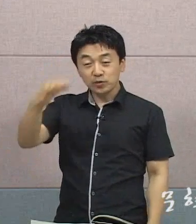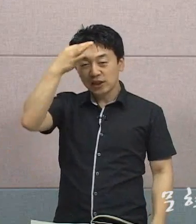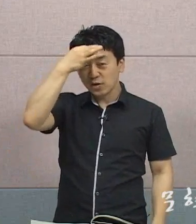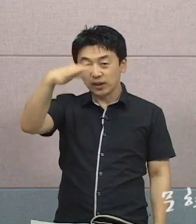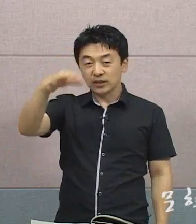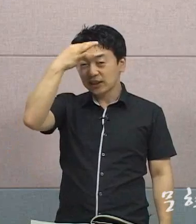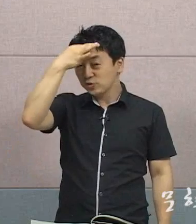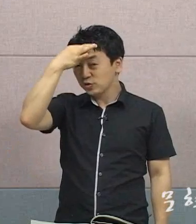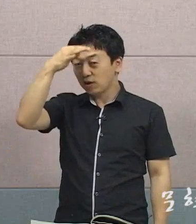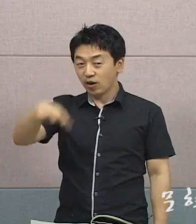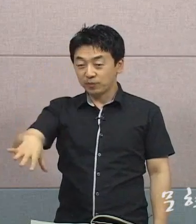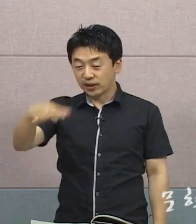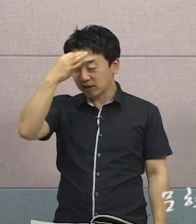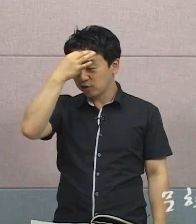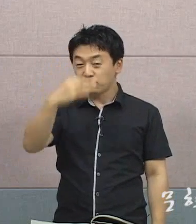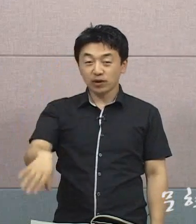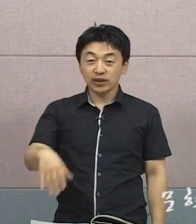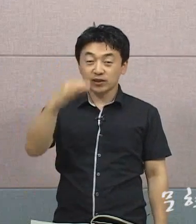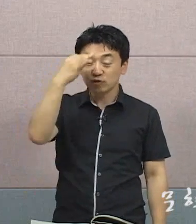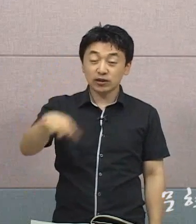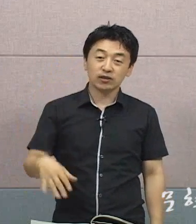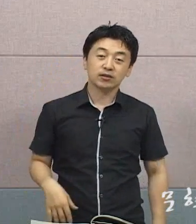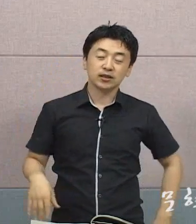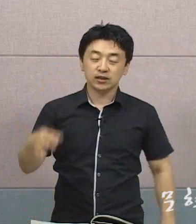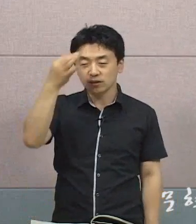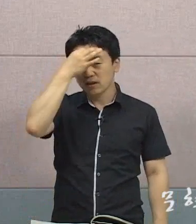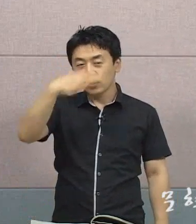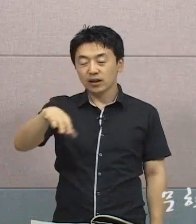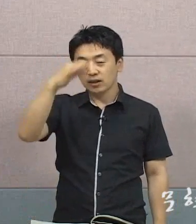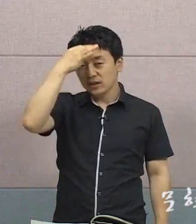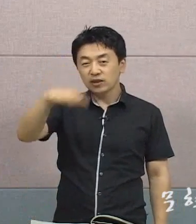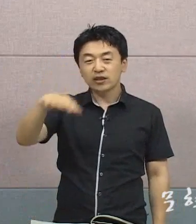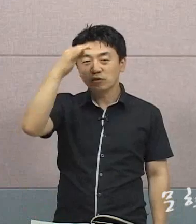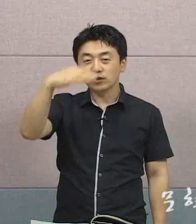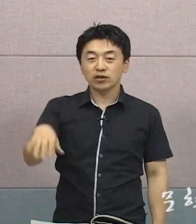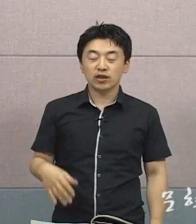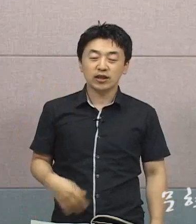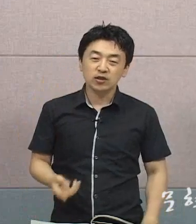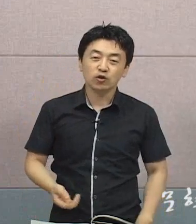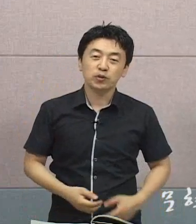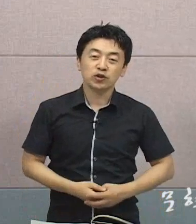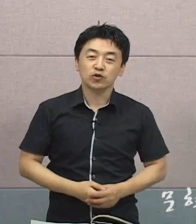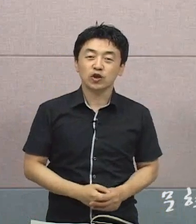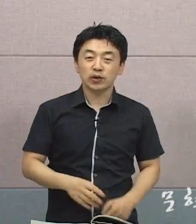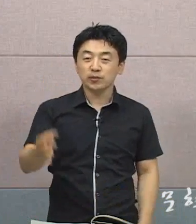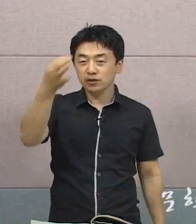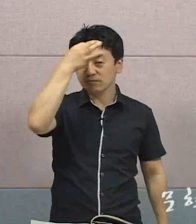솜씨가 없다, 기술 없다, 기술 버리다라는 수화인데요. 사실은 이렇게 사용을 하셔도 되는데 사실은 얼굴 표정이 더 중요해요. 왜냐면요,